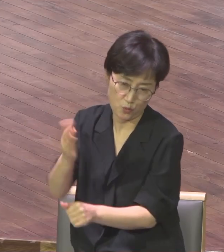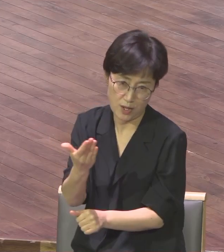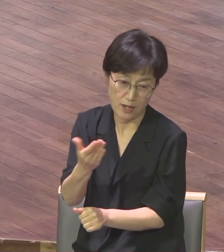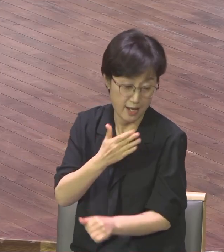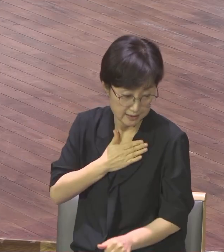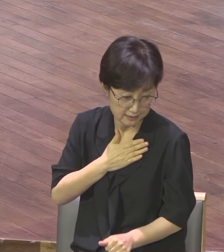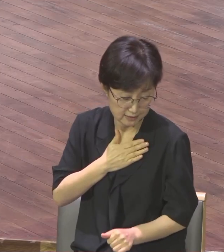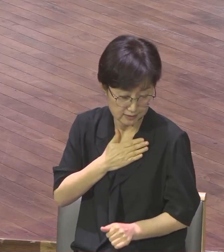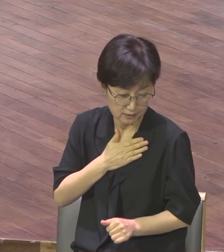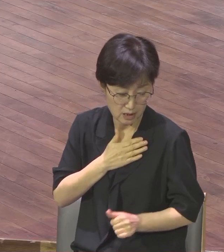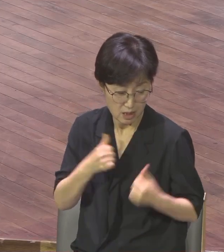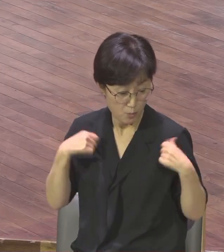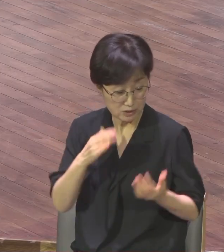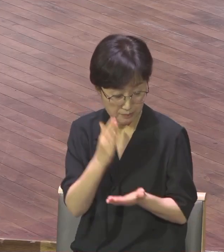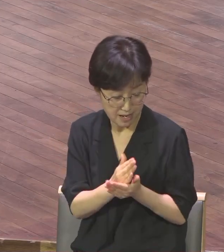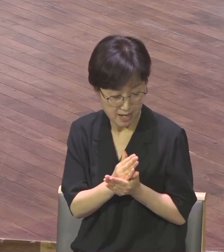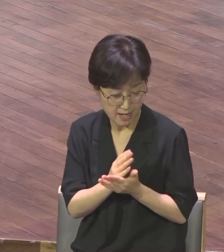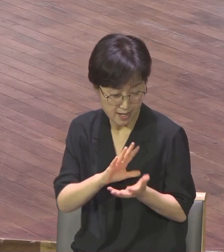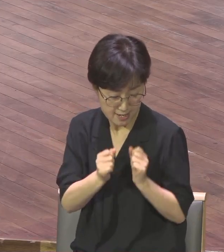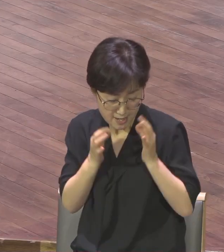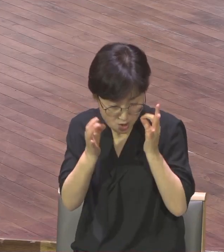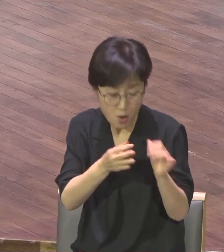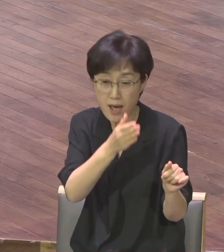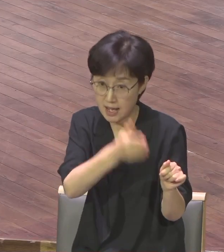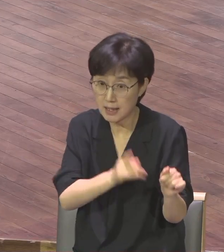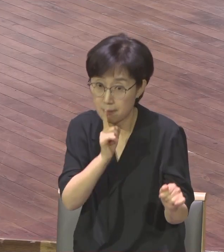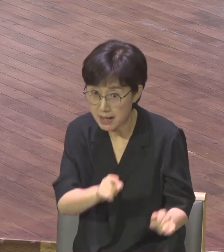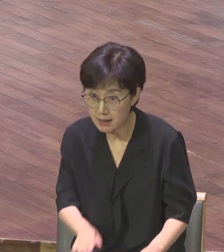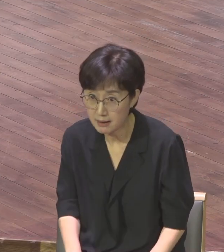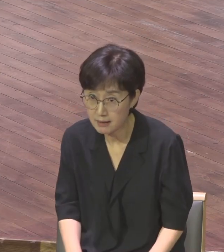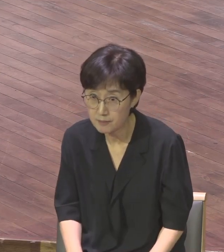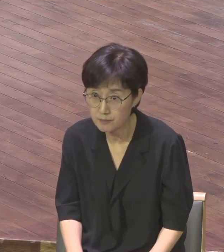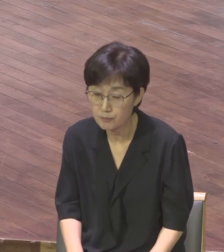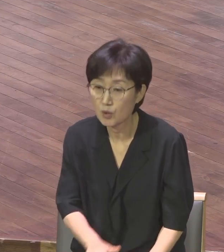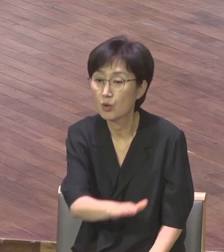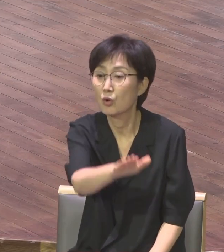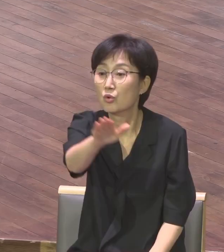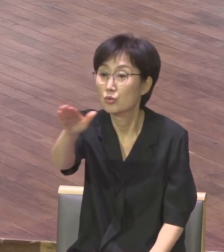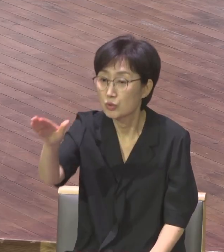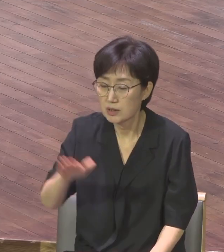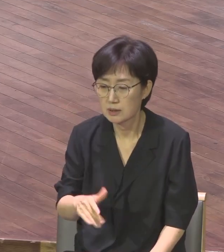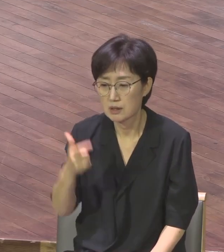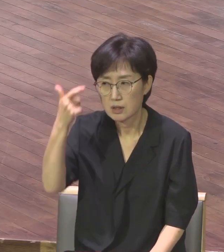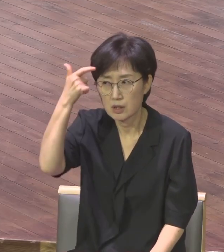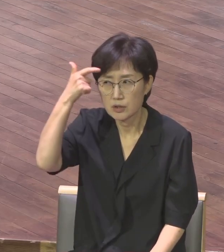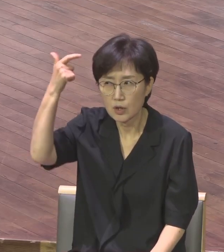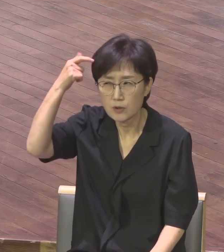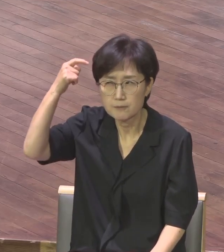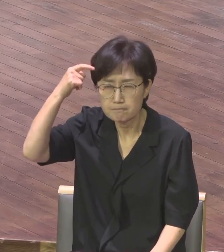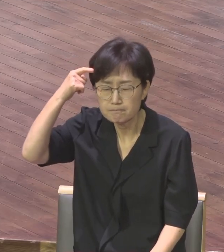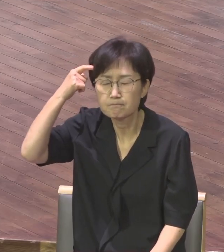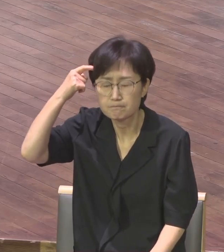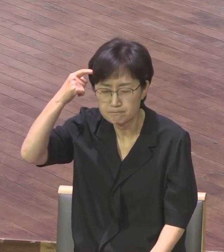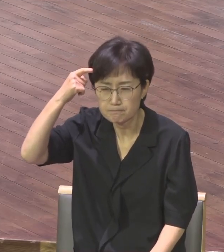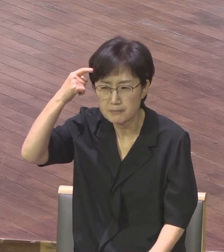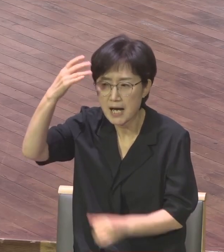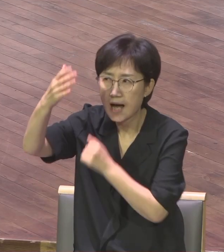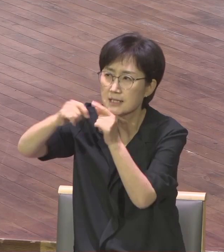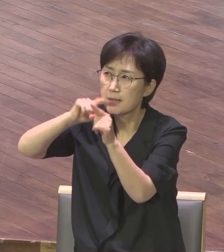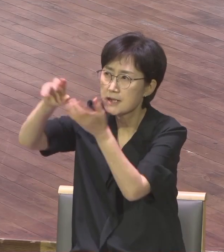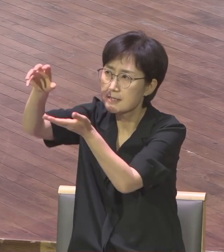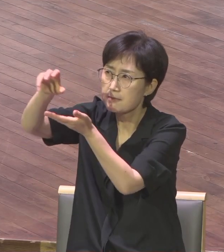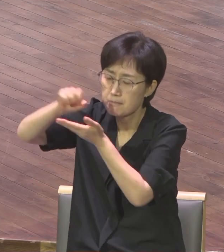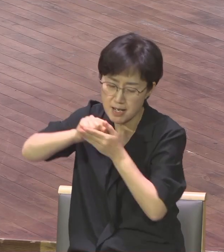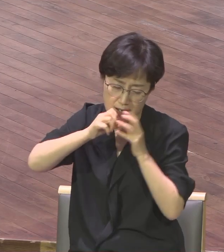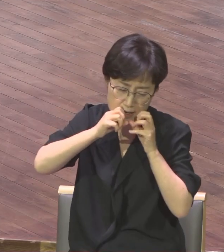이렇게 우리가 특별히 영적으로 전해야 할 이 부분이 하나님의 말씀을